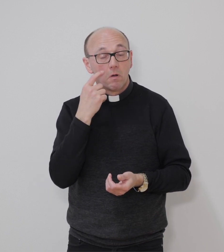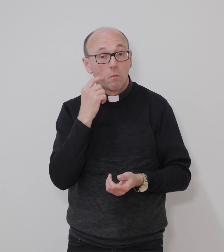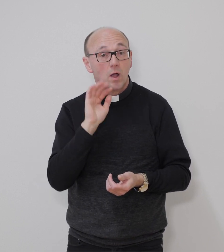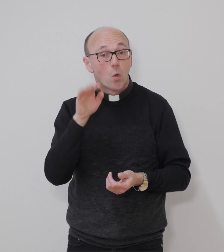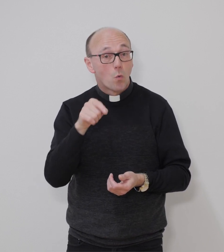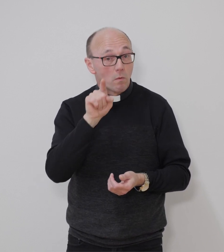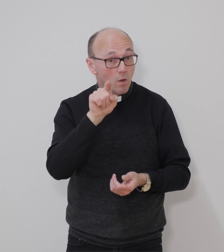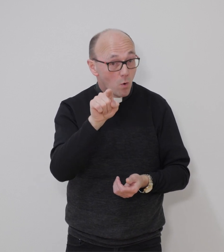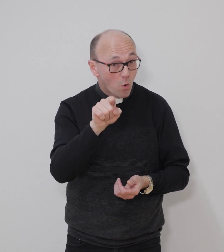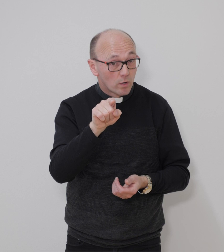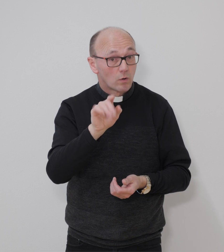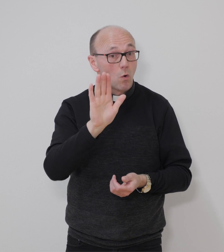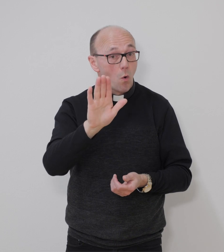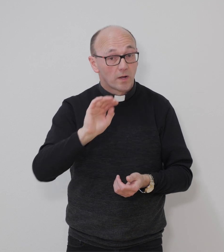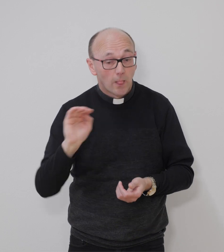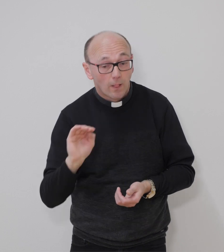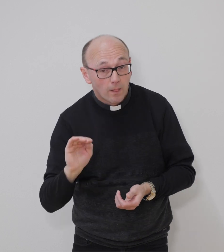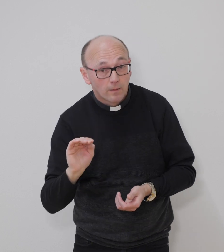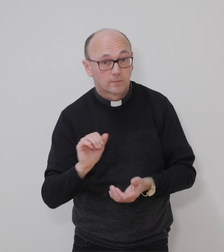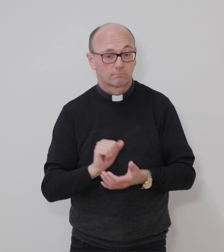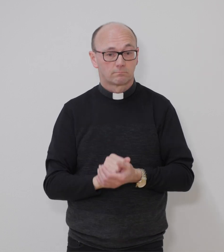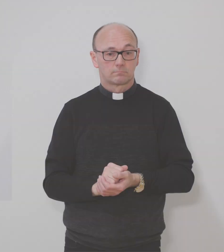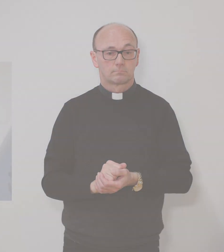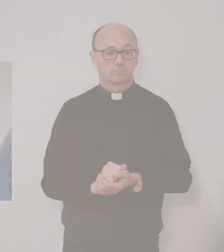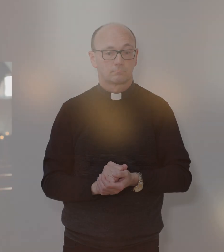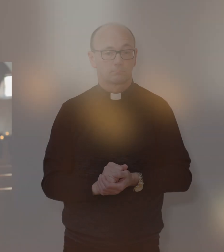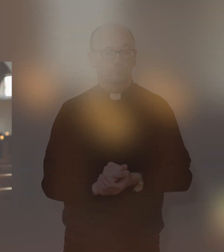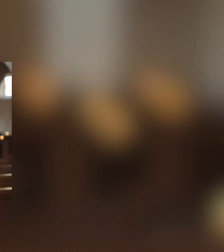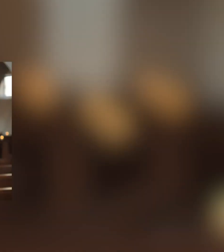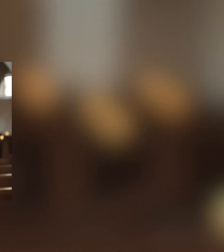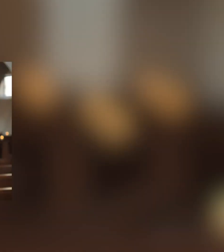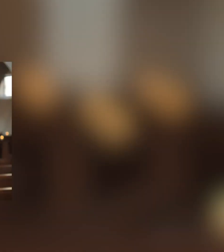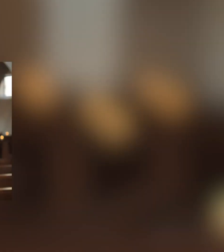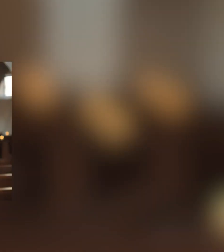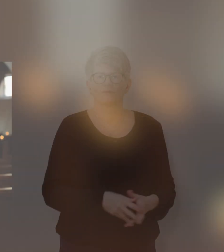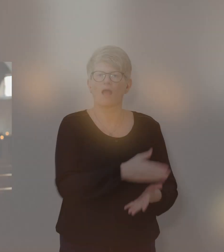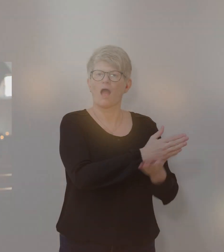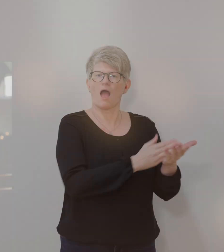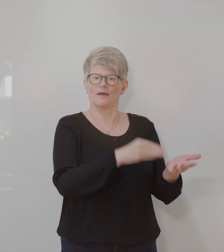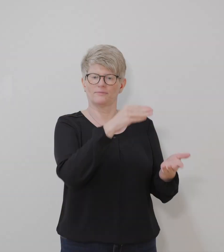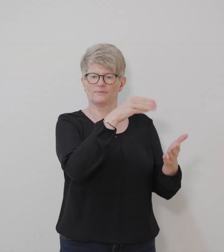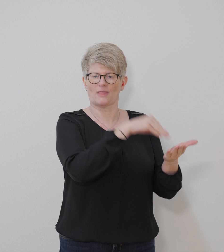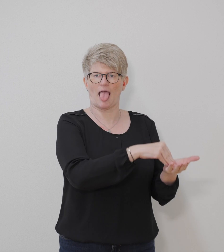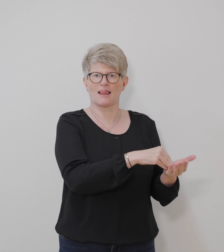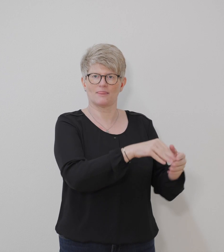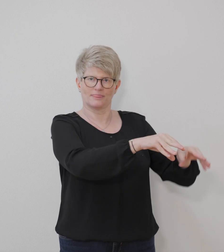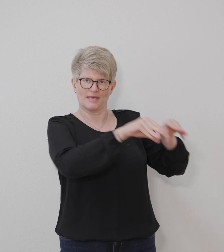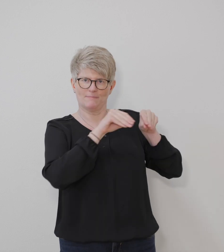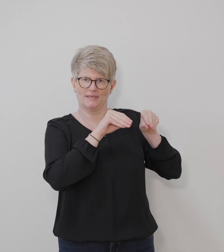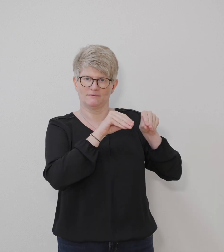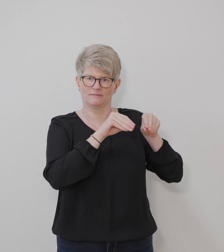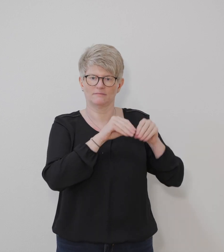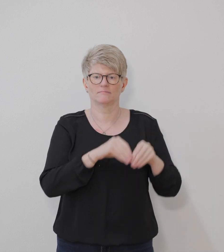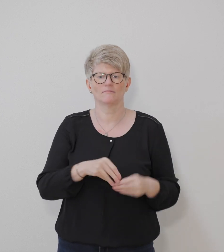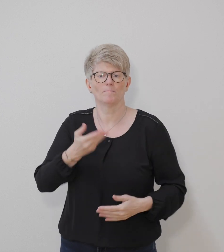weint über euch und eure Kinder. Anteil nehmen und Mitleid sind